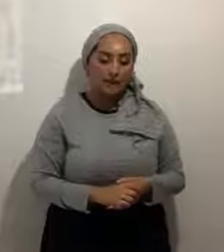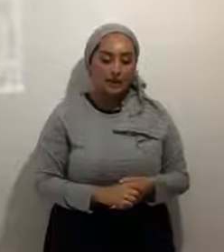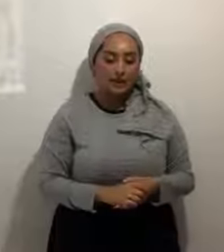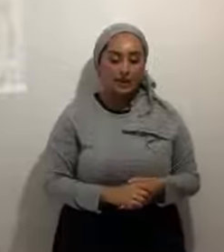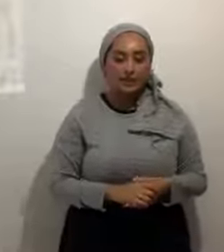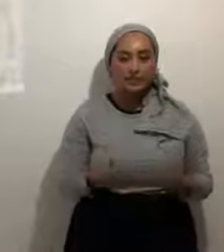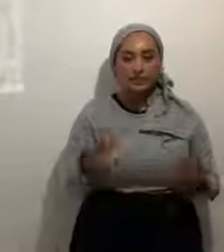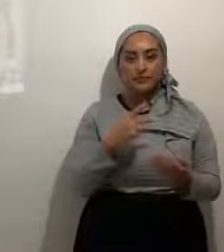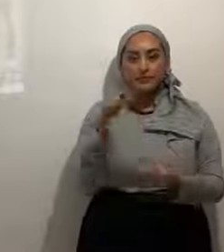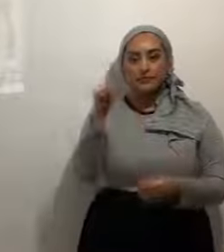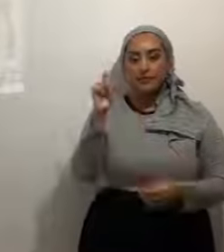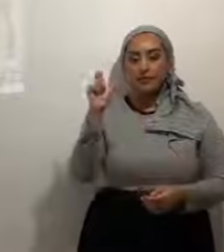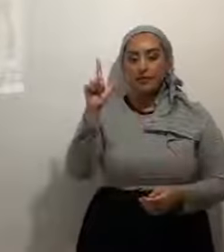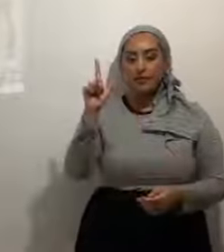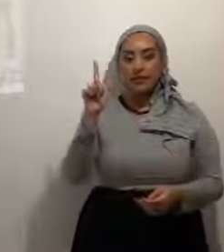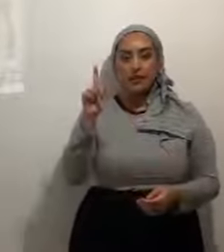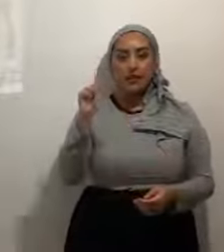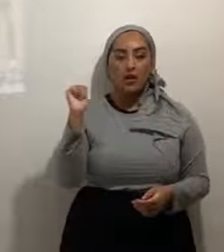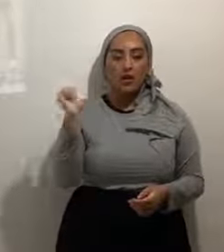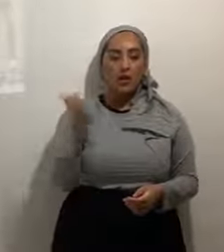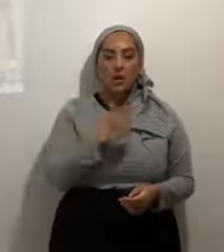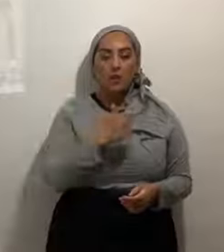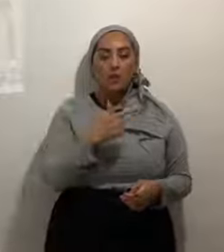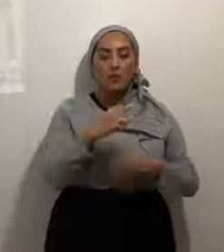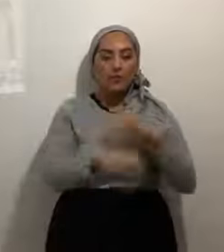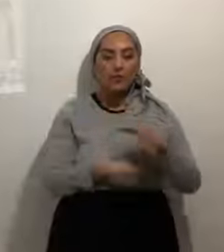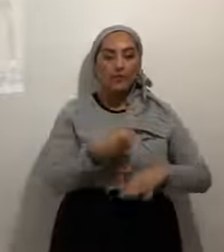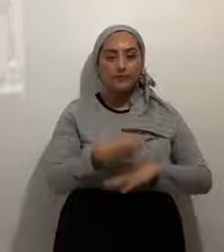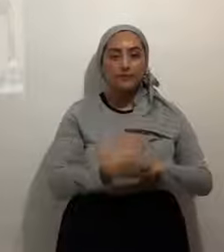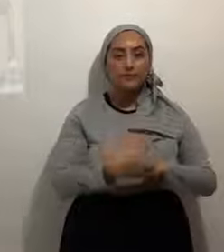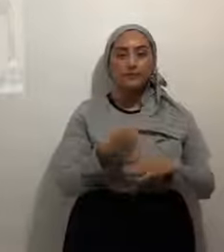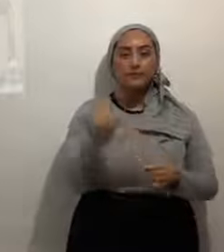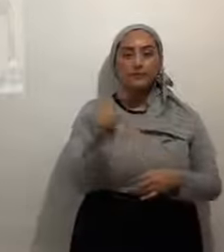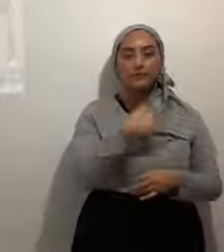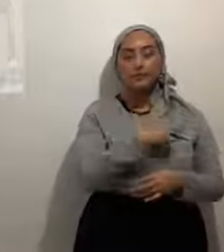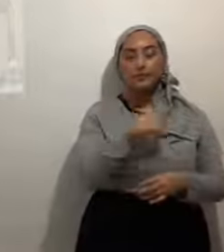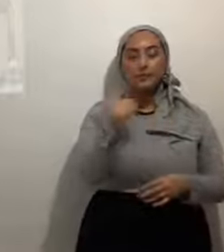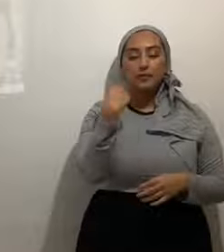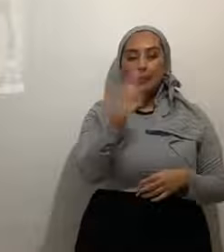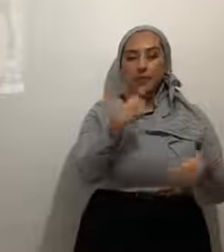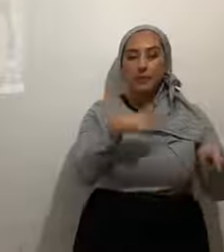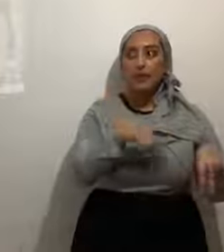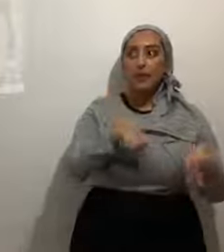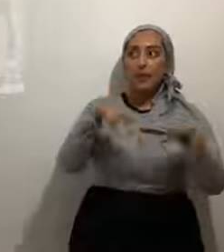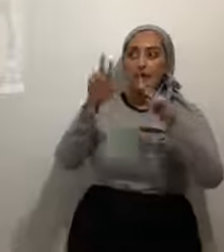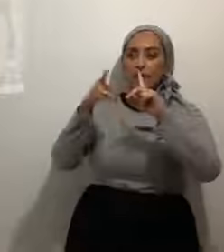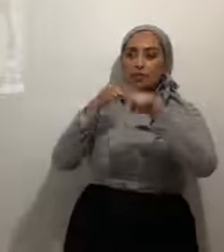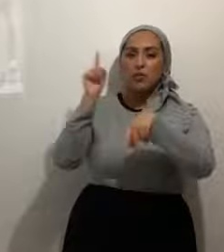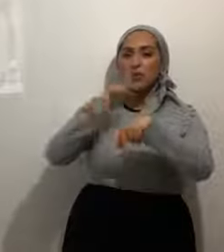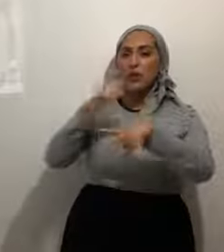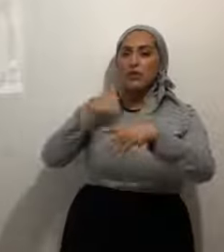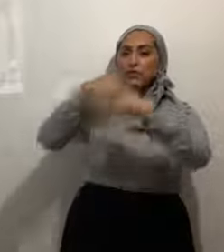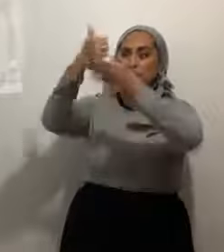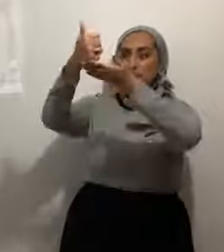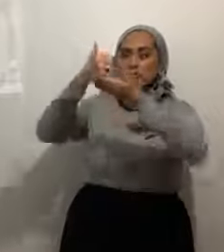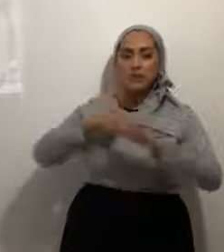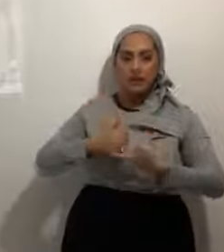Salmo 121. Todos, amén. Alzaré mis ojos a los montes. ¿De dónde vendrá mi ayuda?